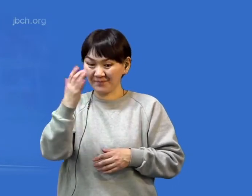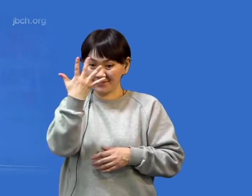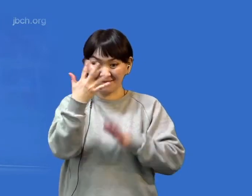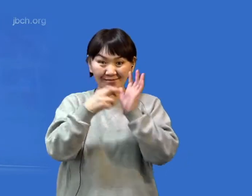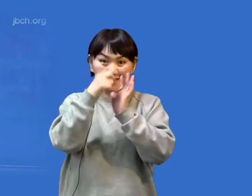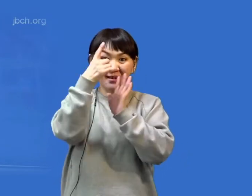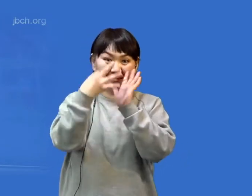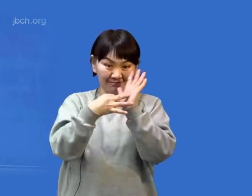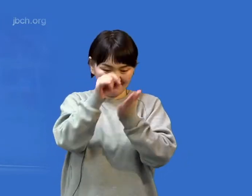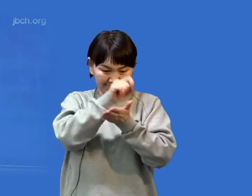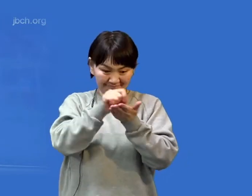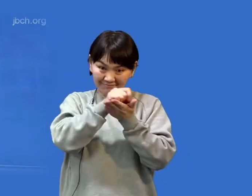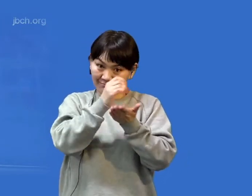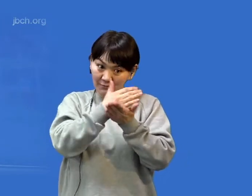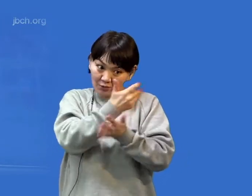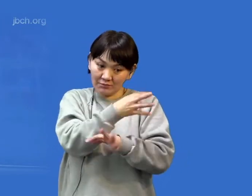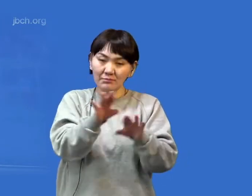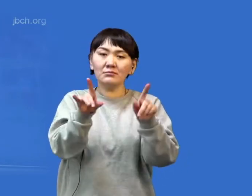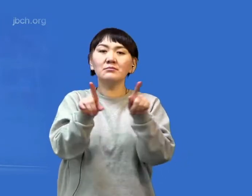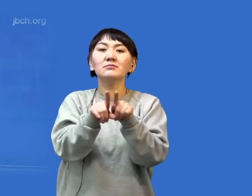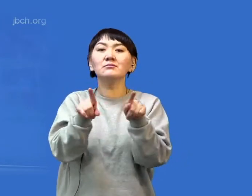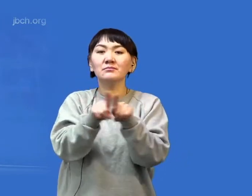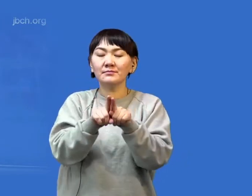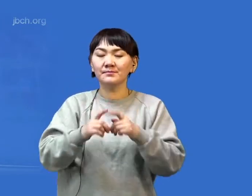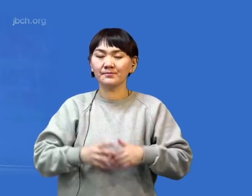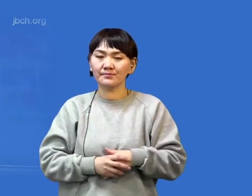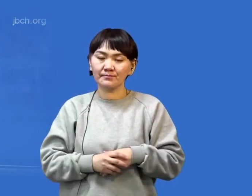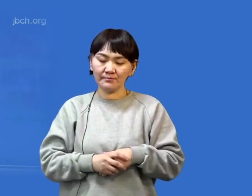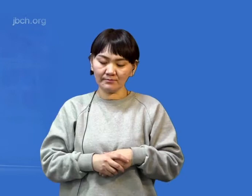5:18 дугаар ишлэлдэр хэлсэнчлэн